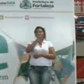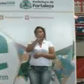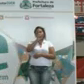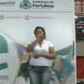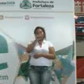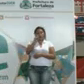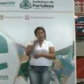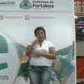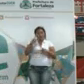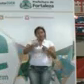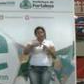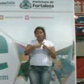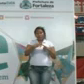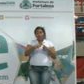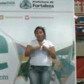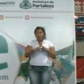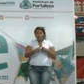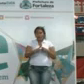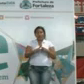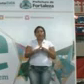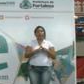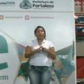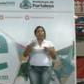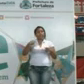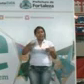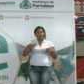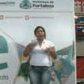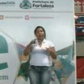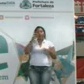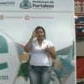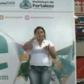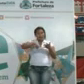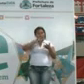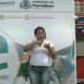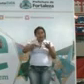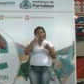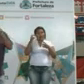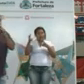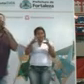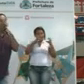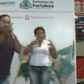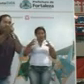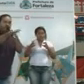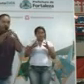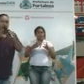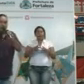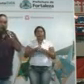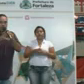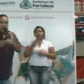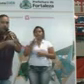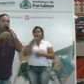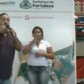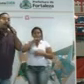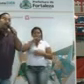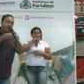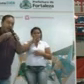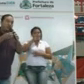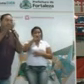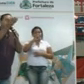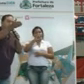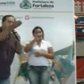Porque cisne não canta. Dizem que cisne não canta. Quando você escutar um cisne, seja branco, seja